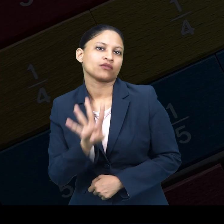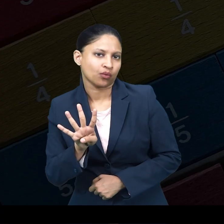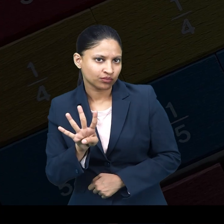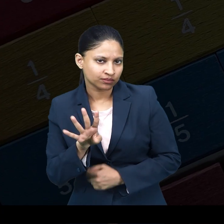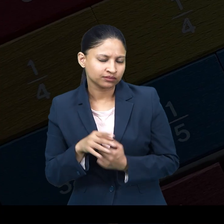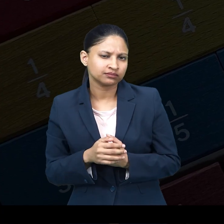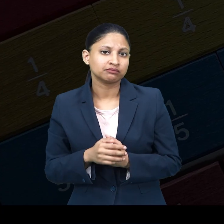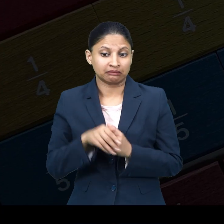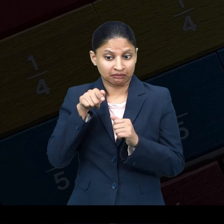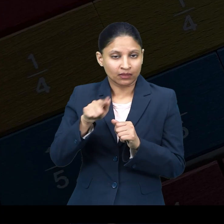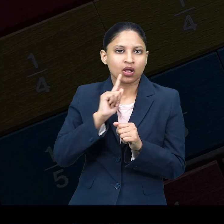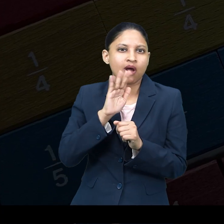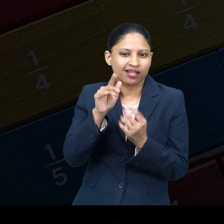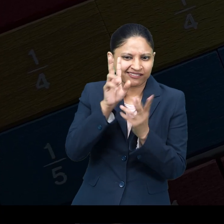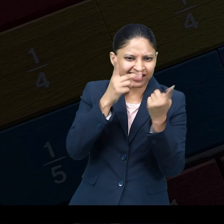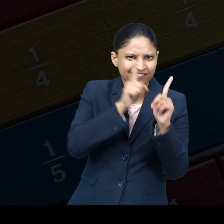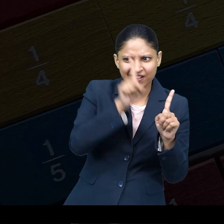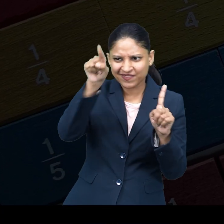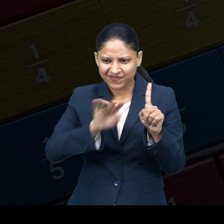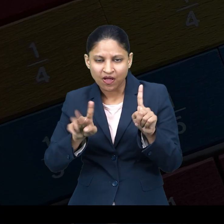हम 11/4 लिखते हैं।